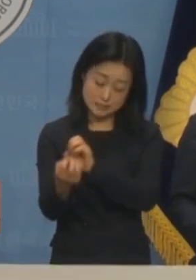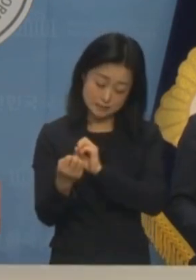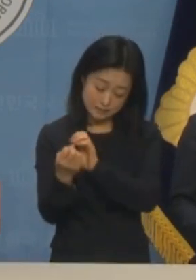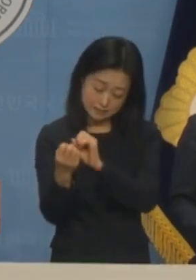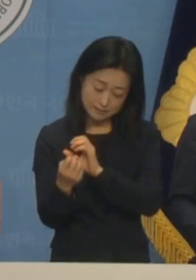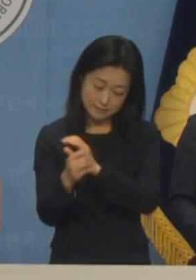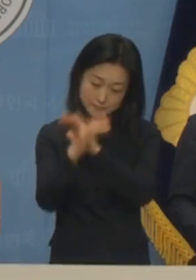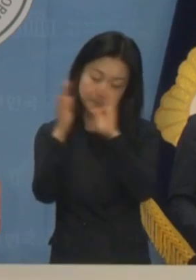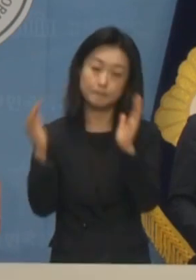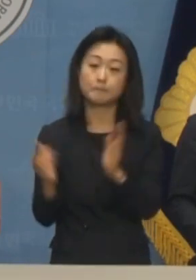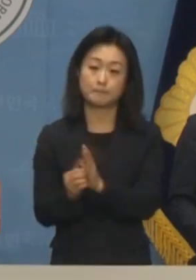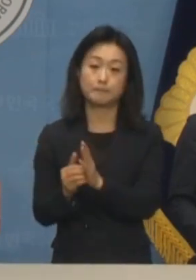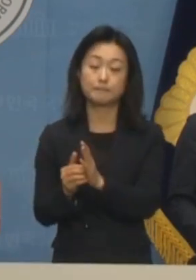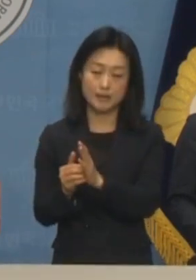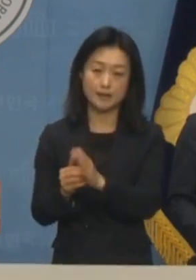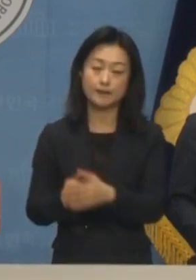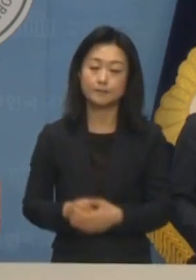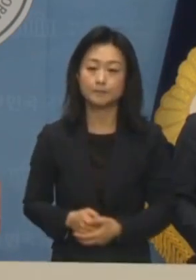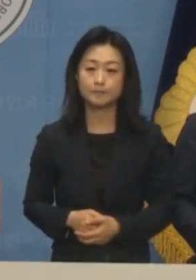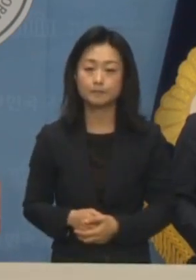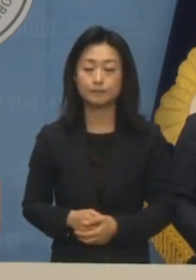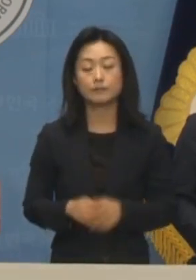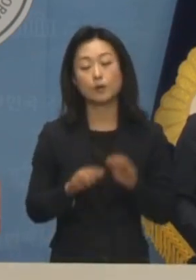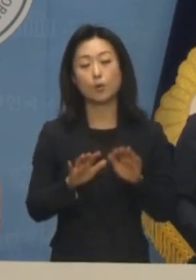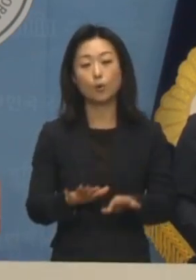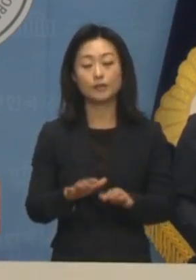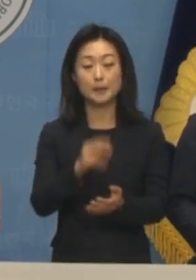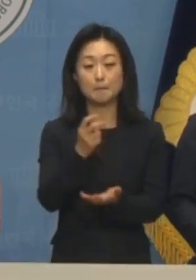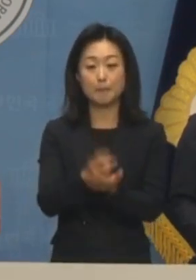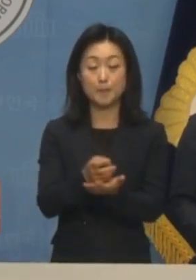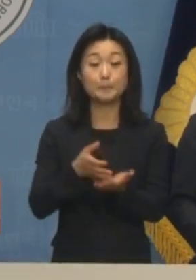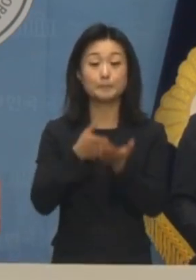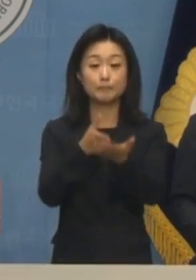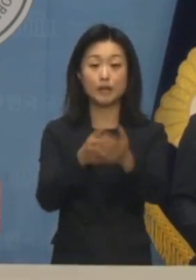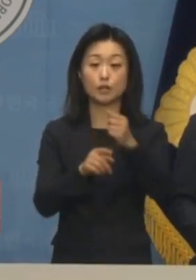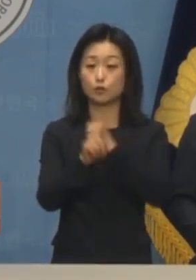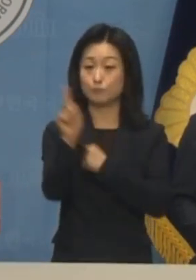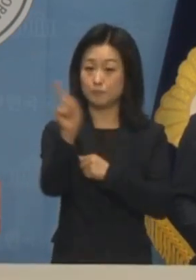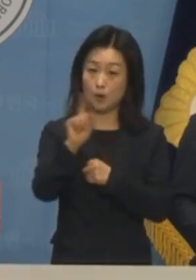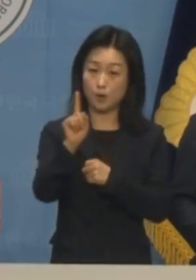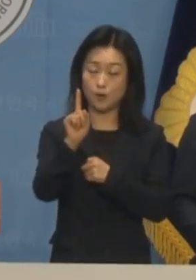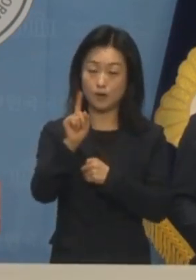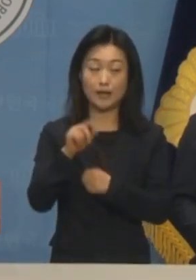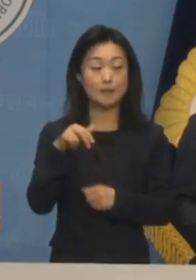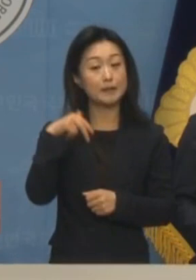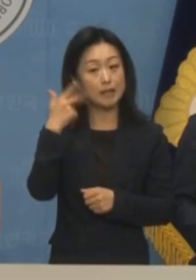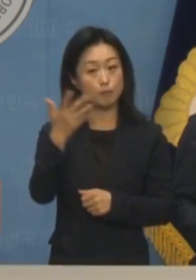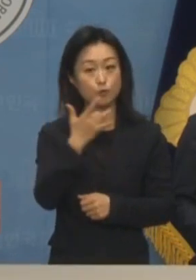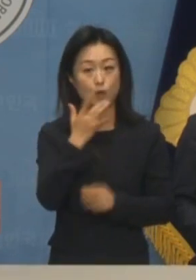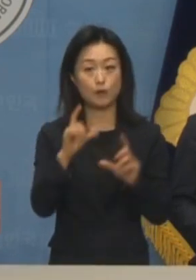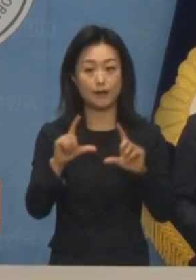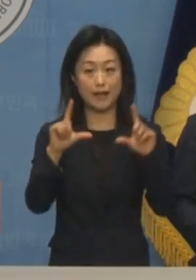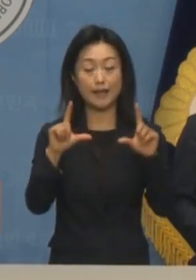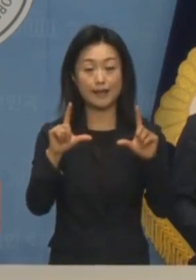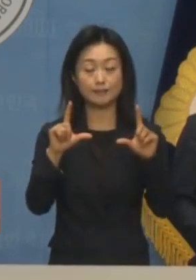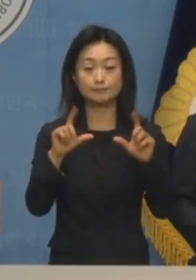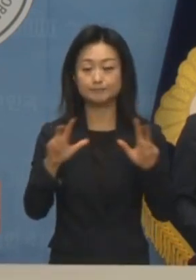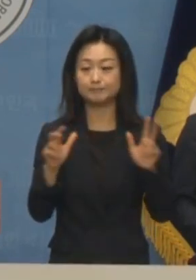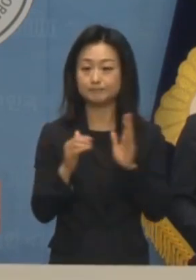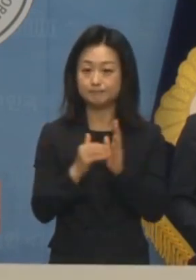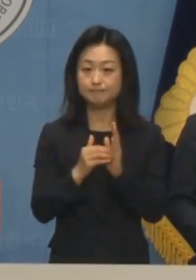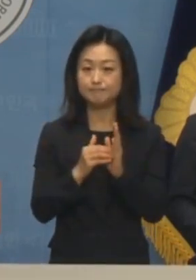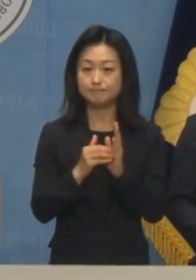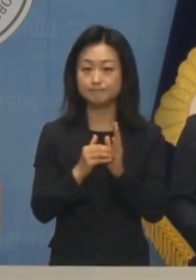토론회도 진행하였습니다. 오늘 법안을 발의한 이후 다음 주 화요일에는